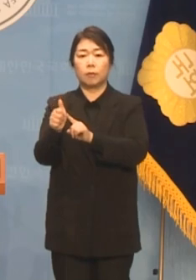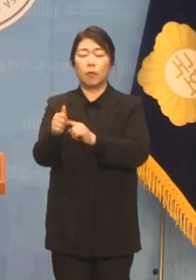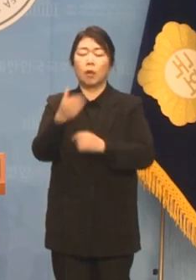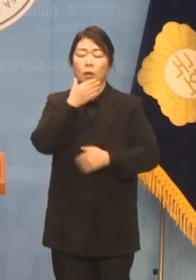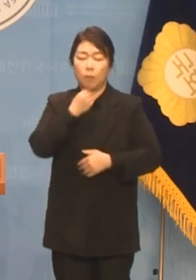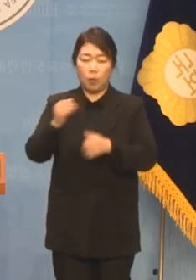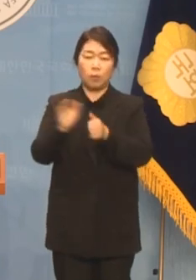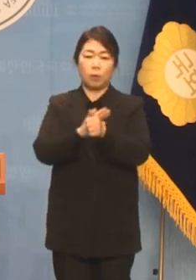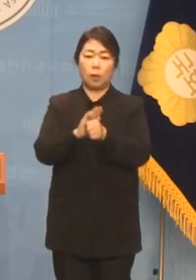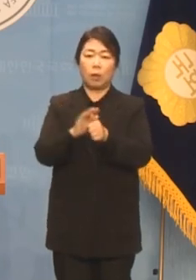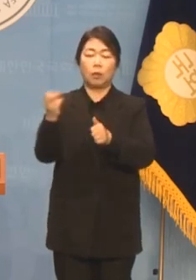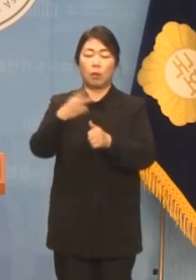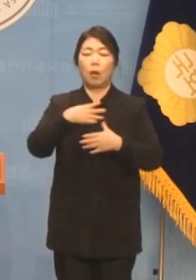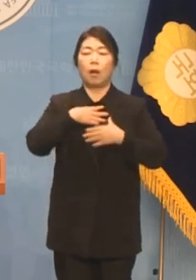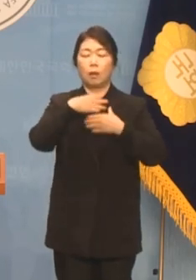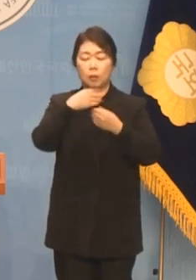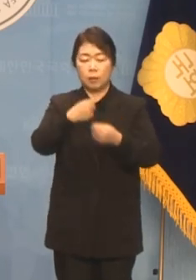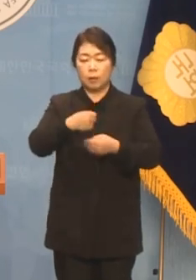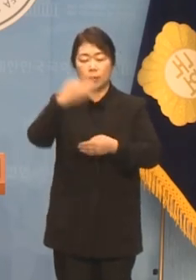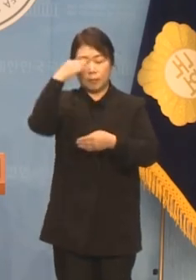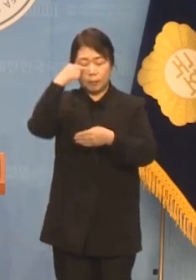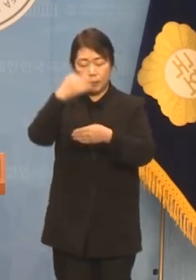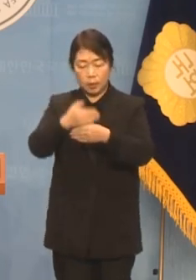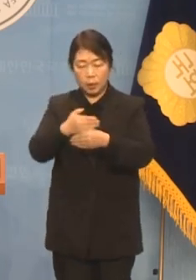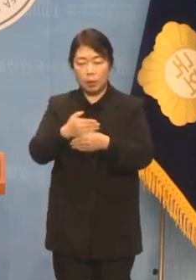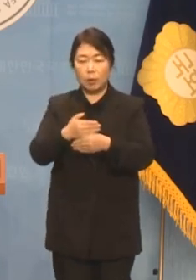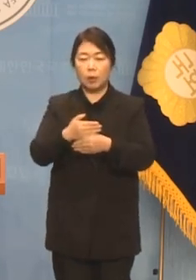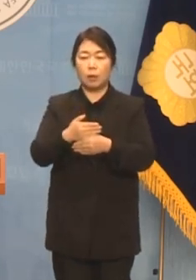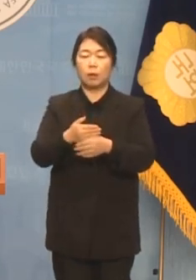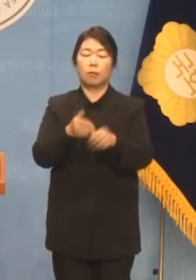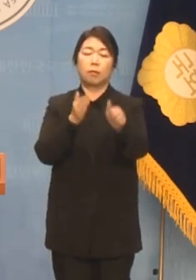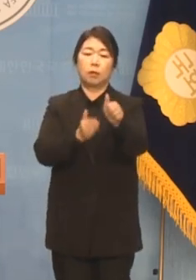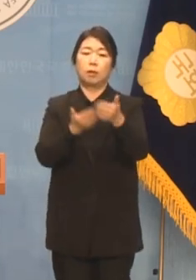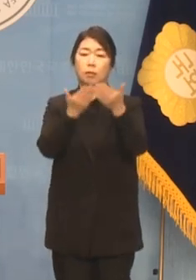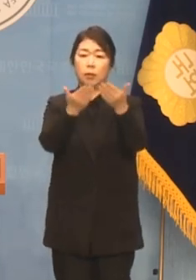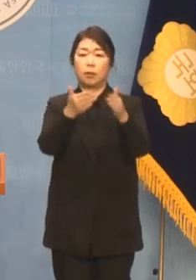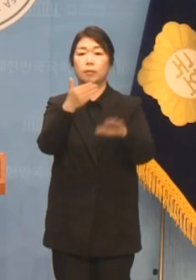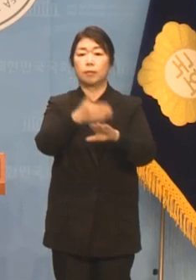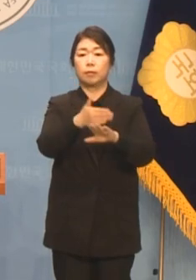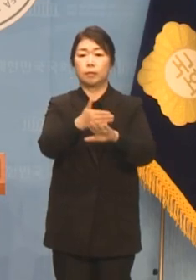명복과 안식을 머리 숙여 빕니다